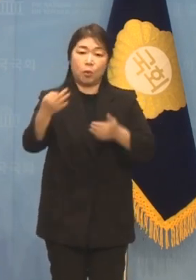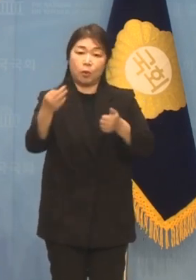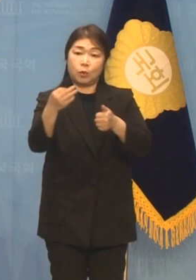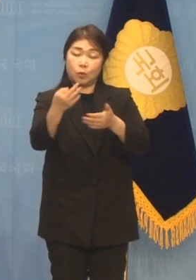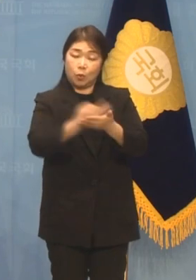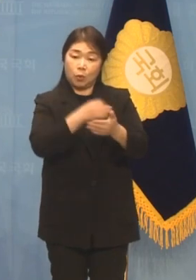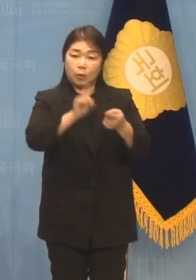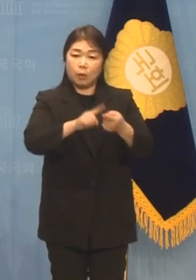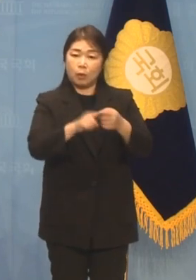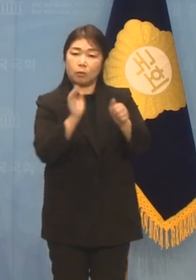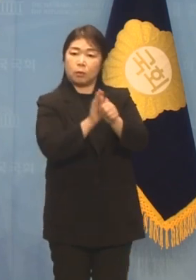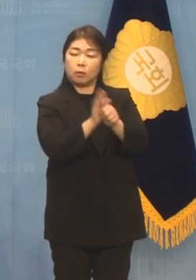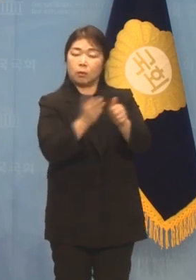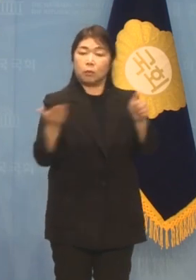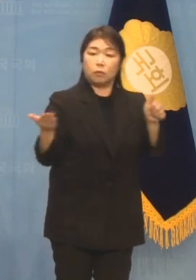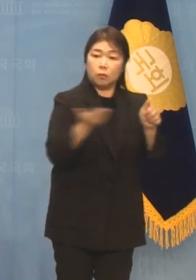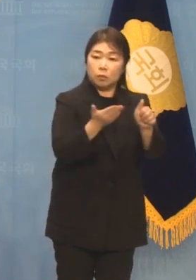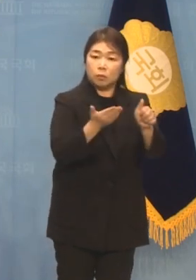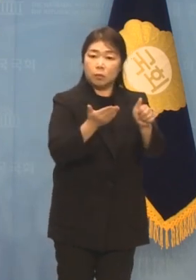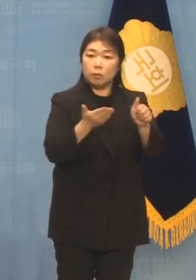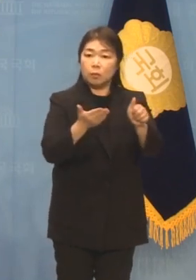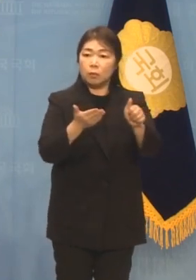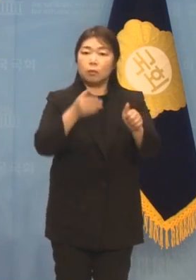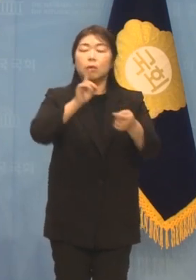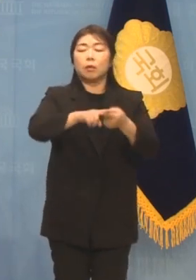넓혀나가는 일을 소홀히 한 적이 없습니다.